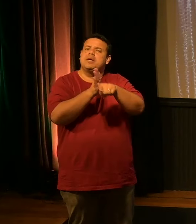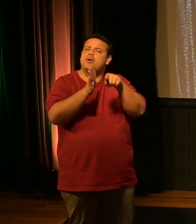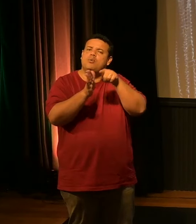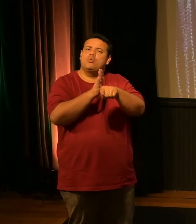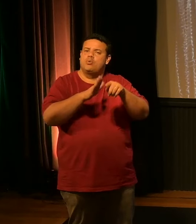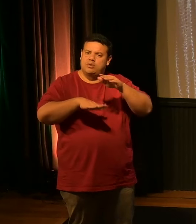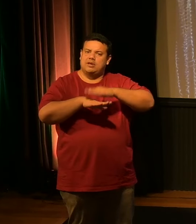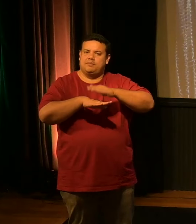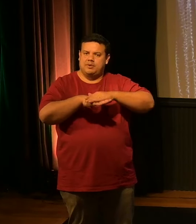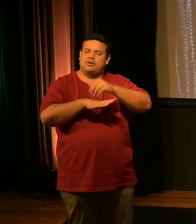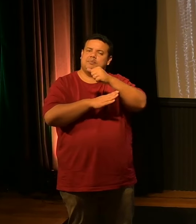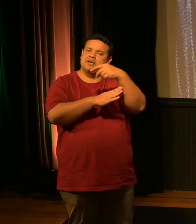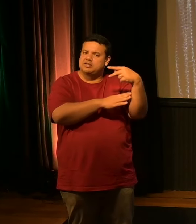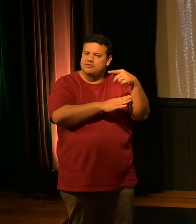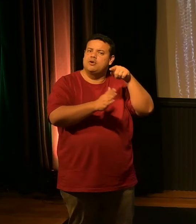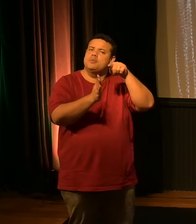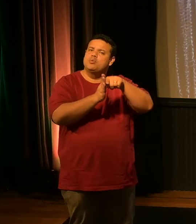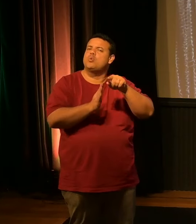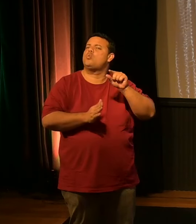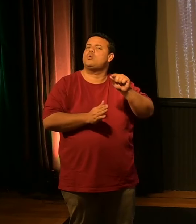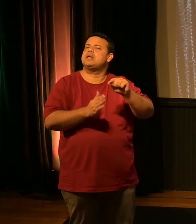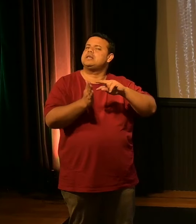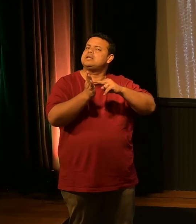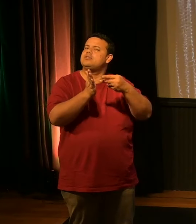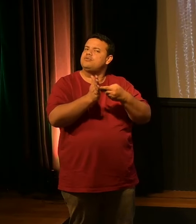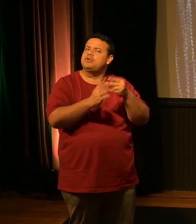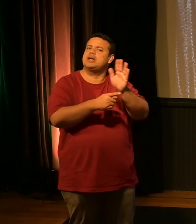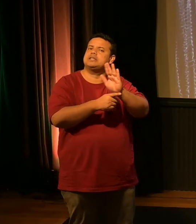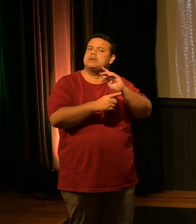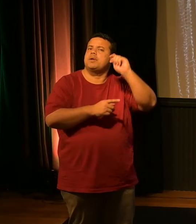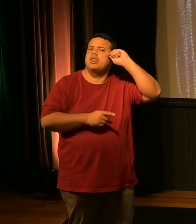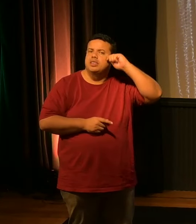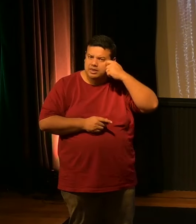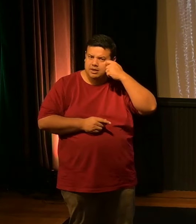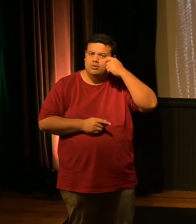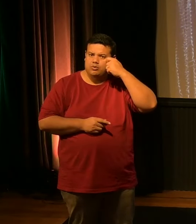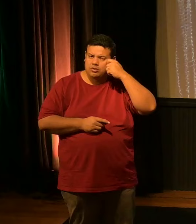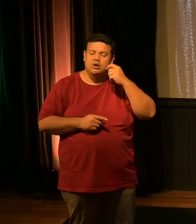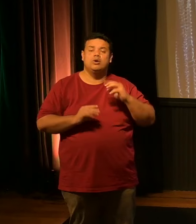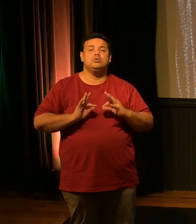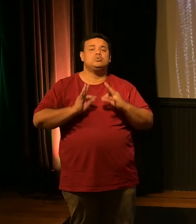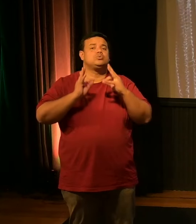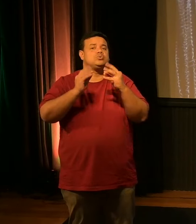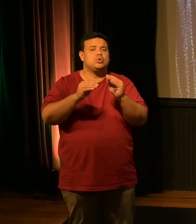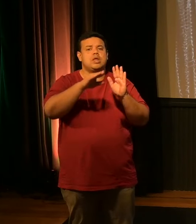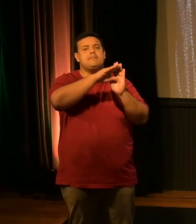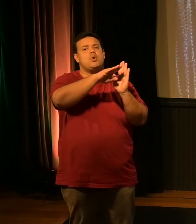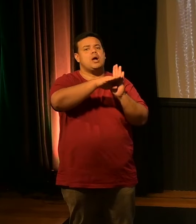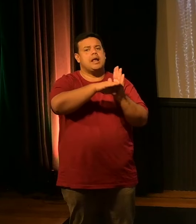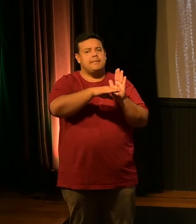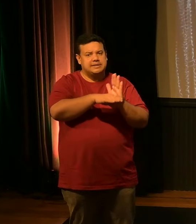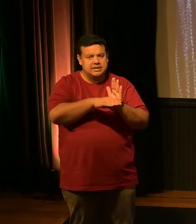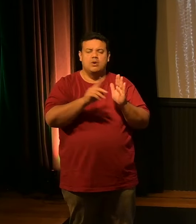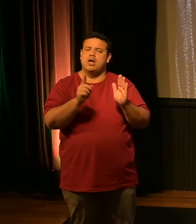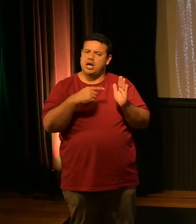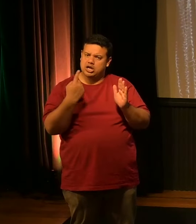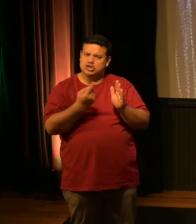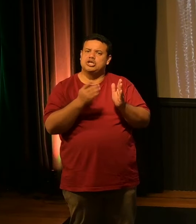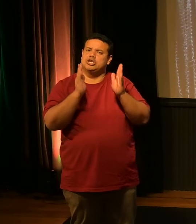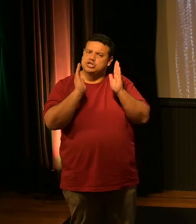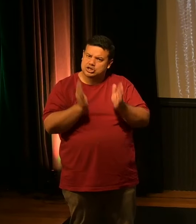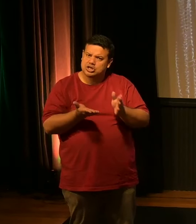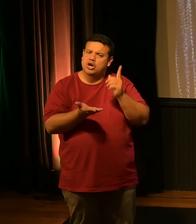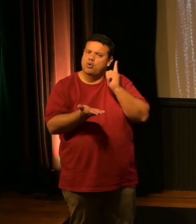plataforma faz, né? O que é, então, o cinema negro? E todas as outras faixas de programação, a gente já tem uma programada